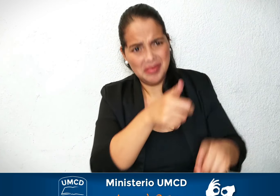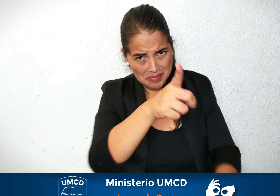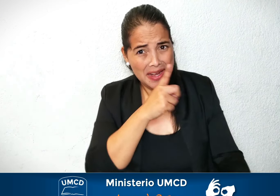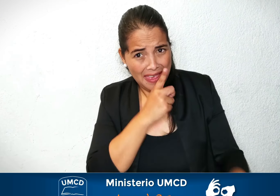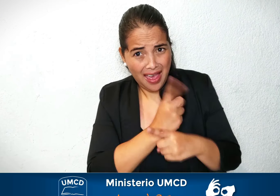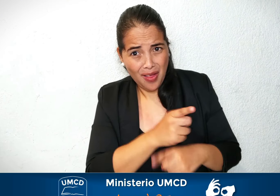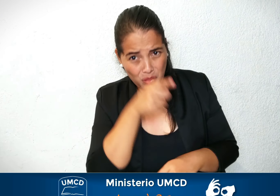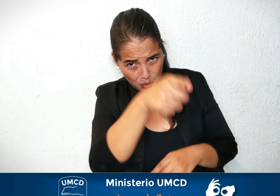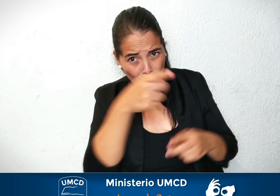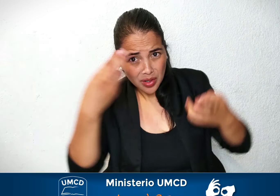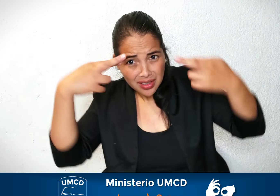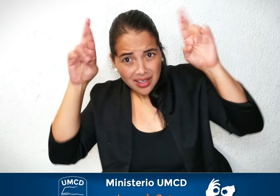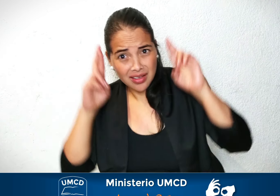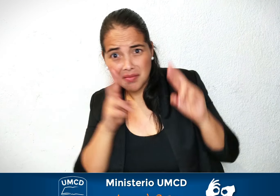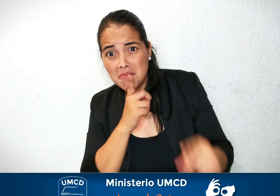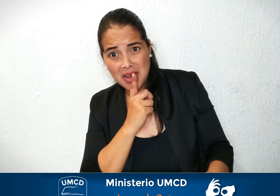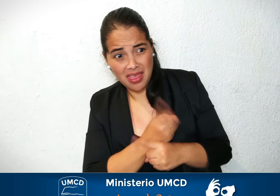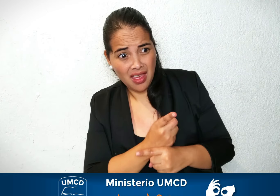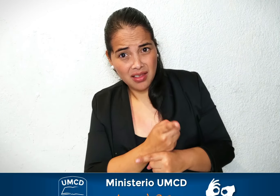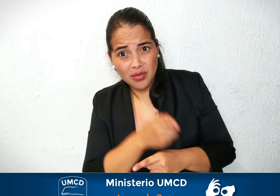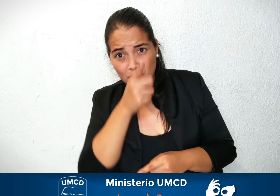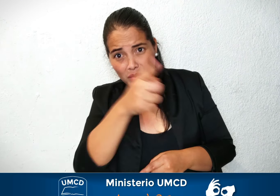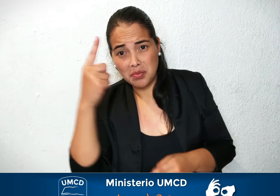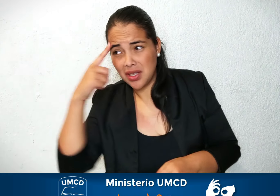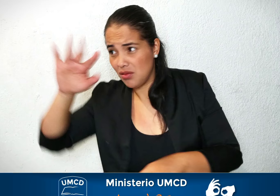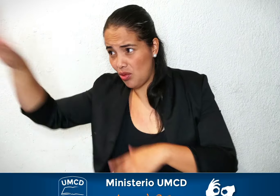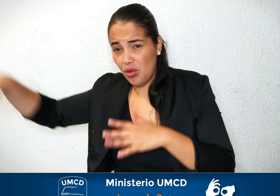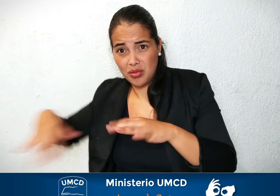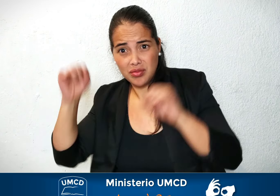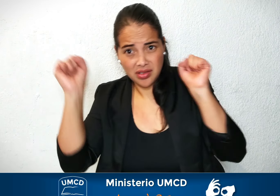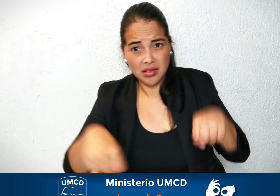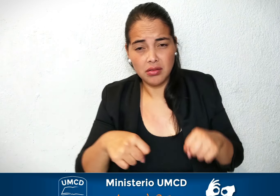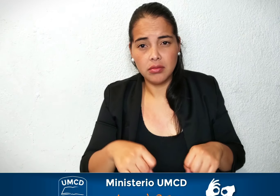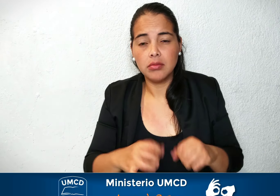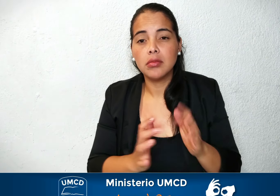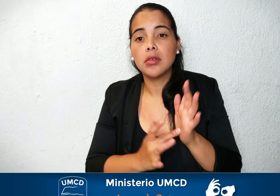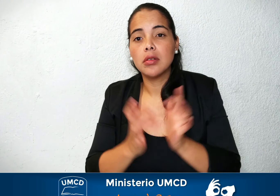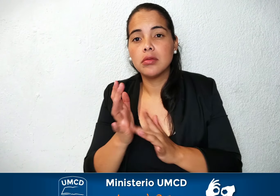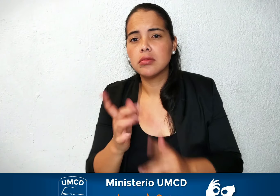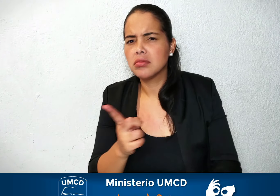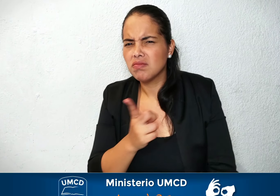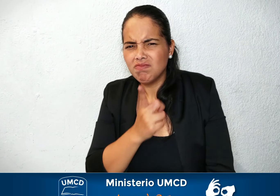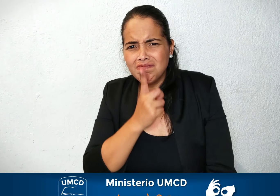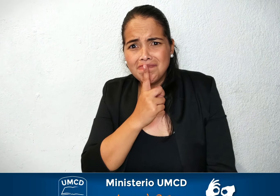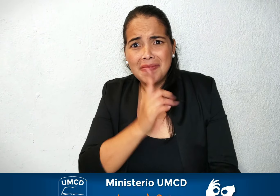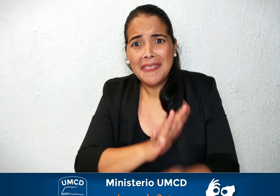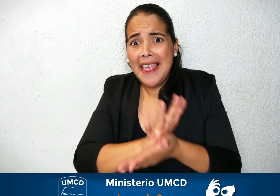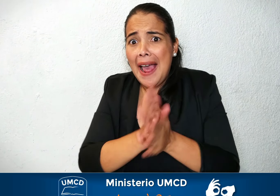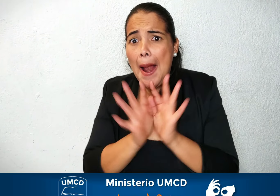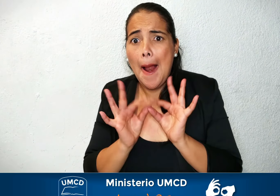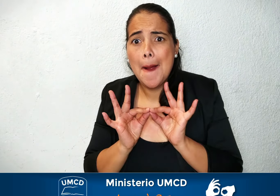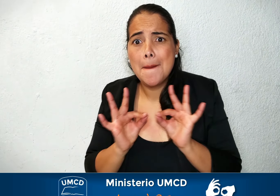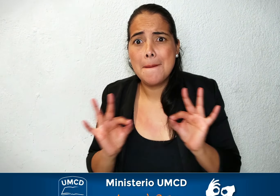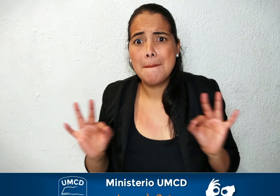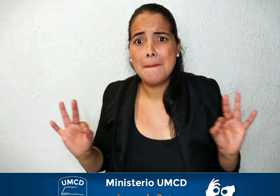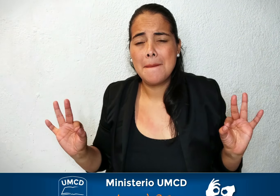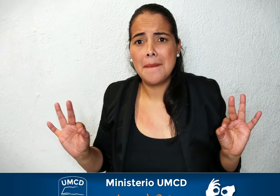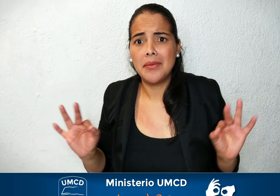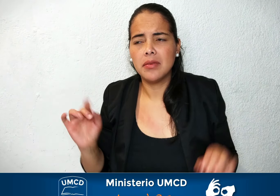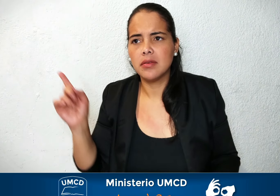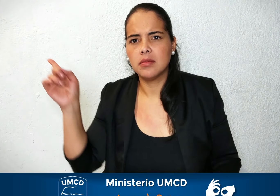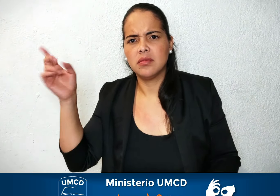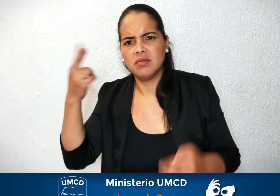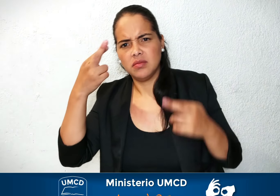¿es cierto lo que te dicen? ¿Por qué crees que es justo lo que ellos te acusan? Y el Señor no decía nada.